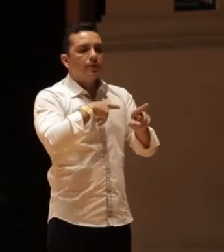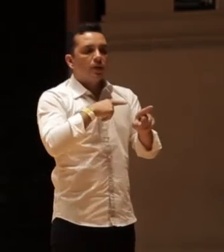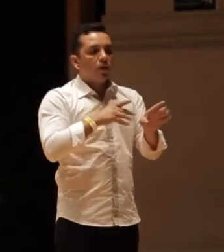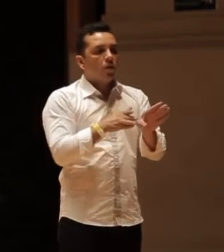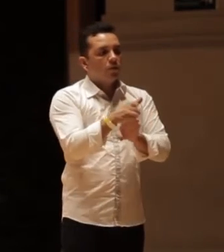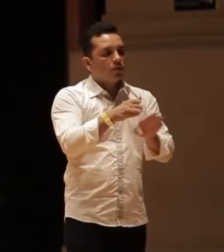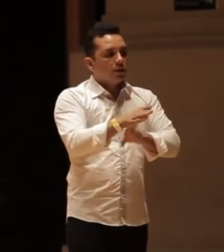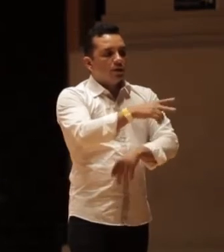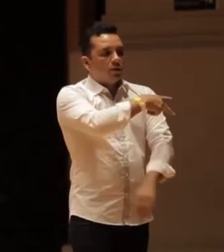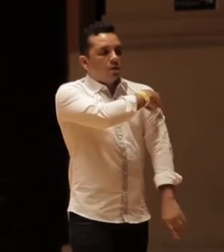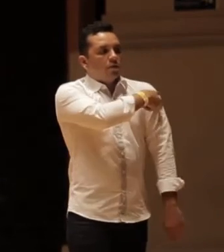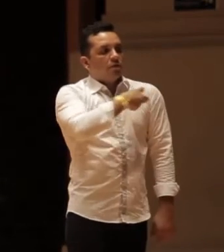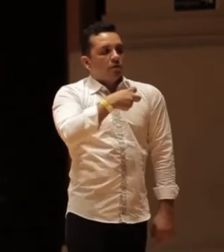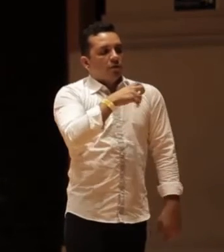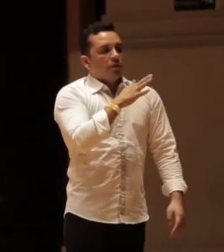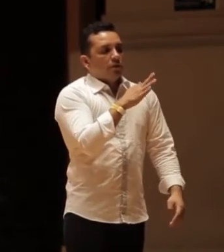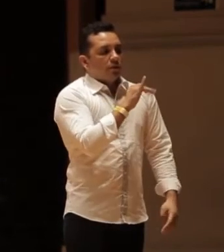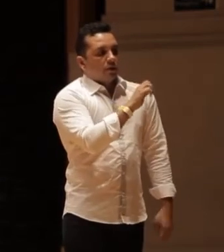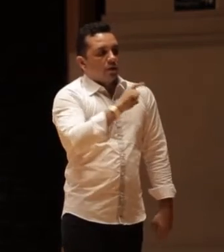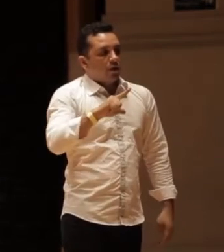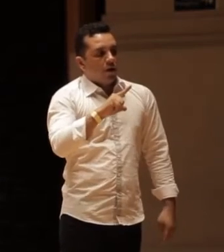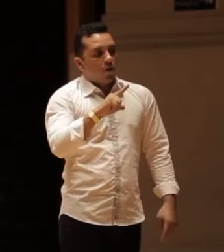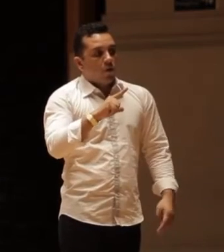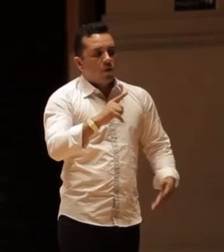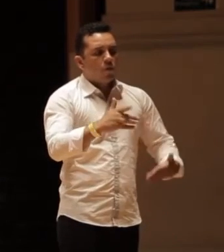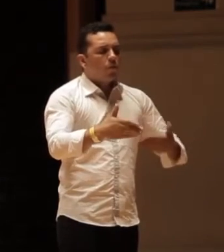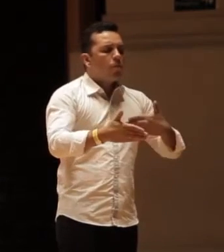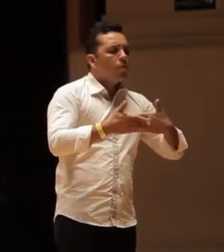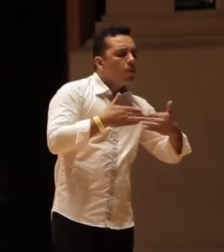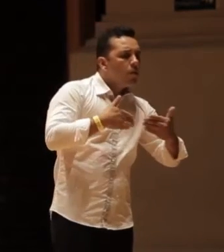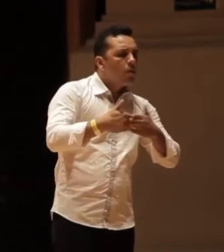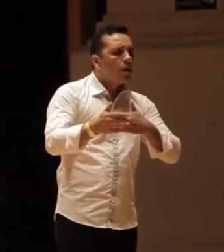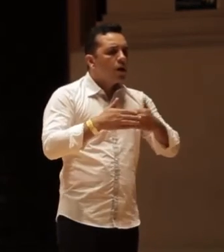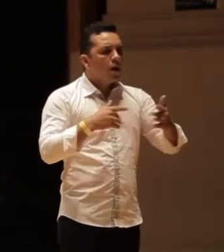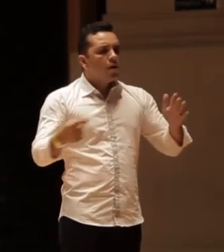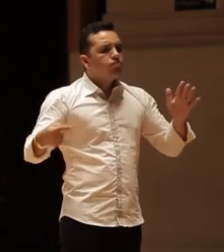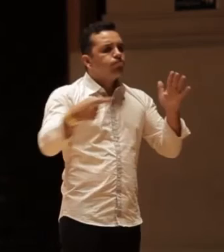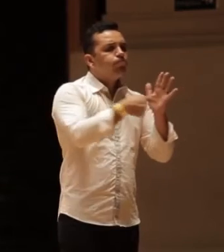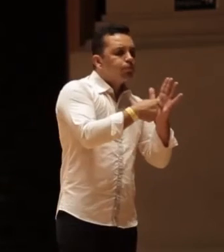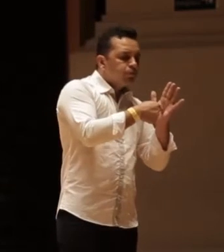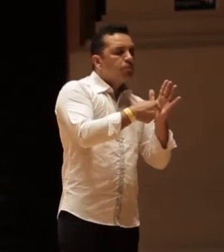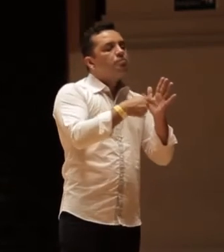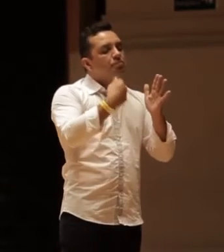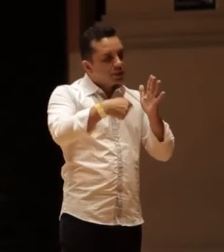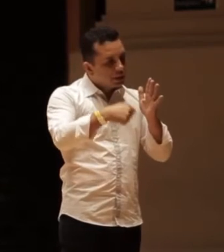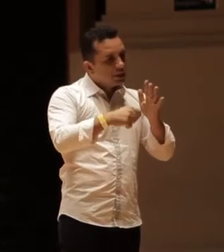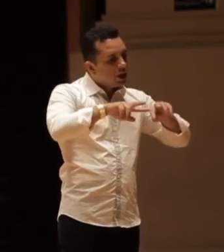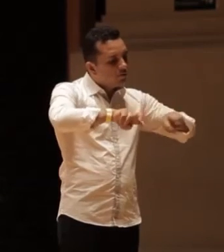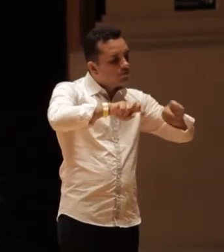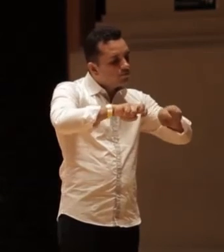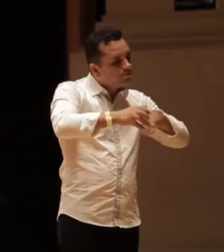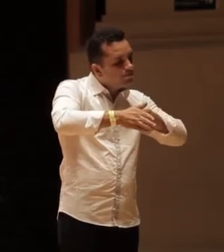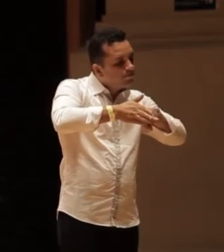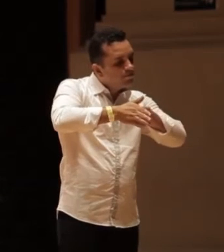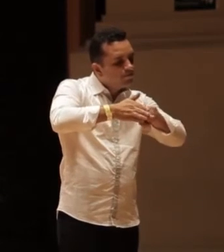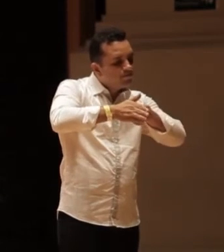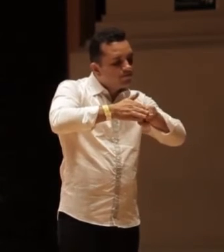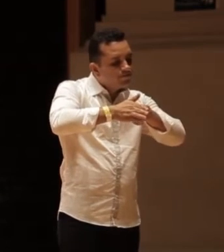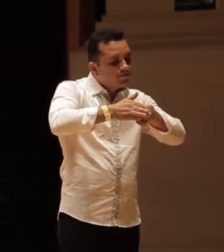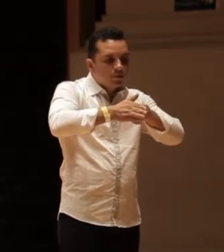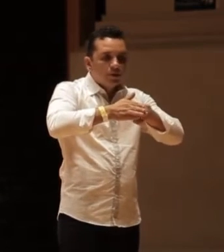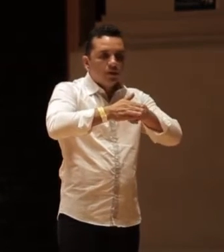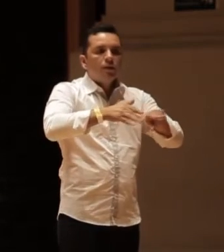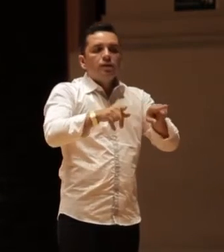fiscal por exemplo tem tentado investigar qualquer denúncia que chegou ao seu conhecimento de acompanhar esse processo e ao